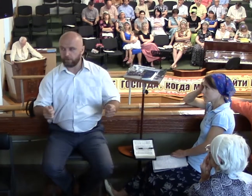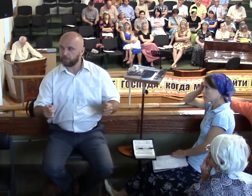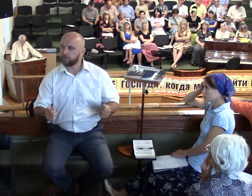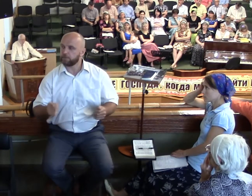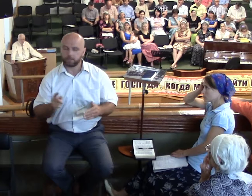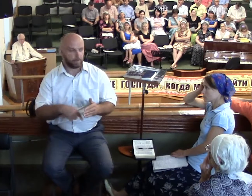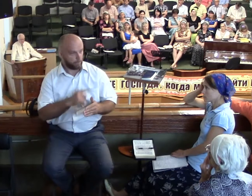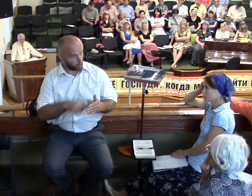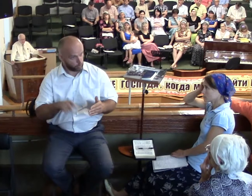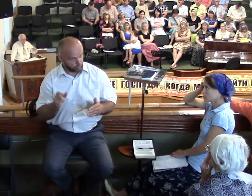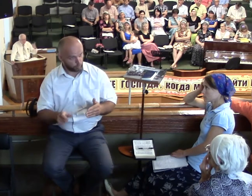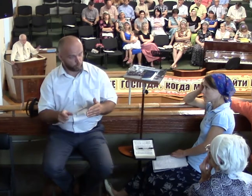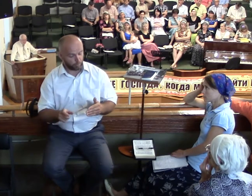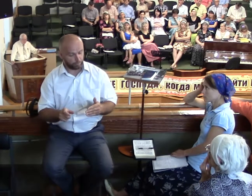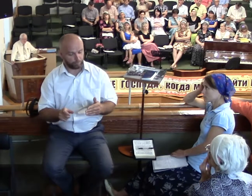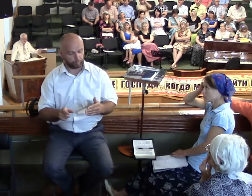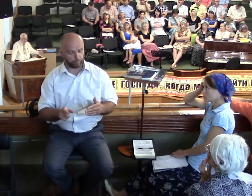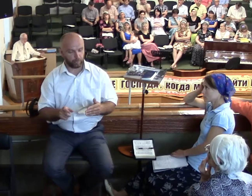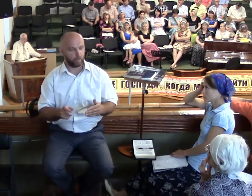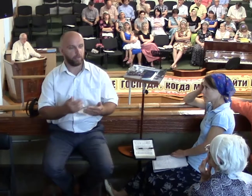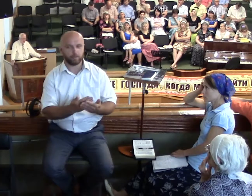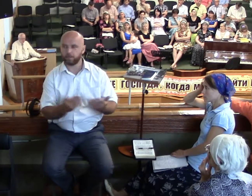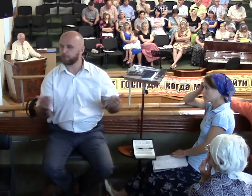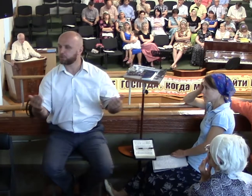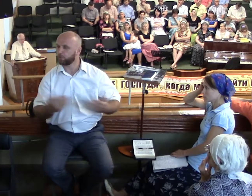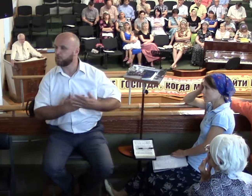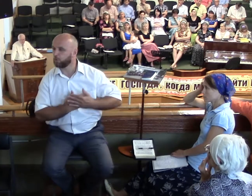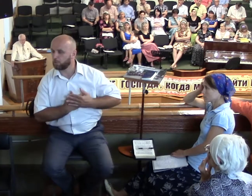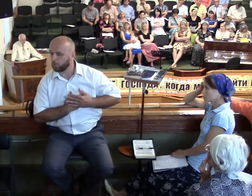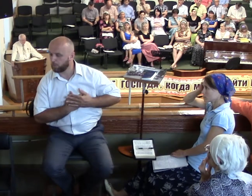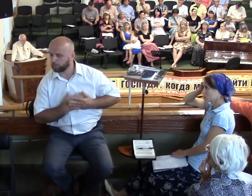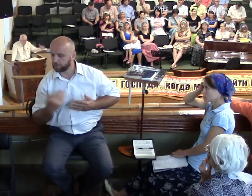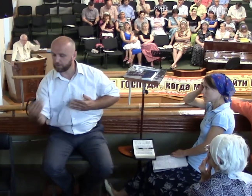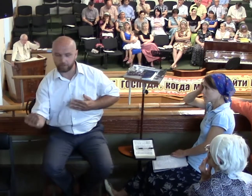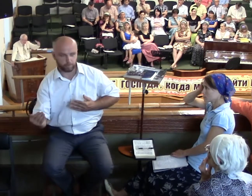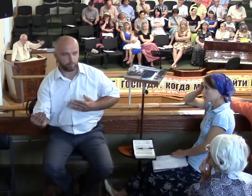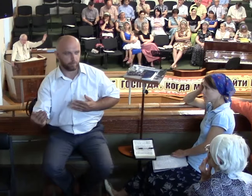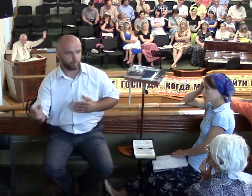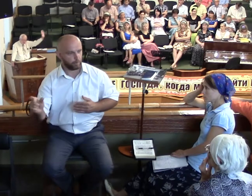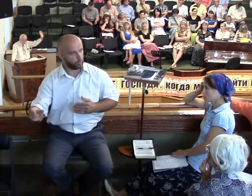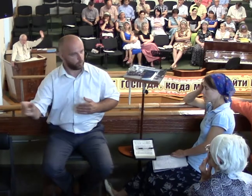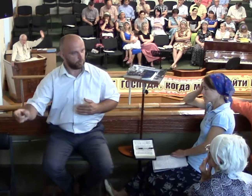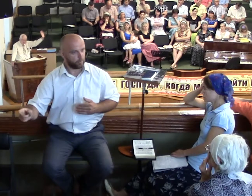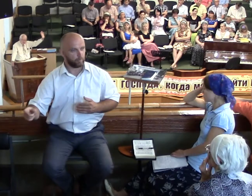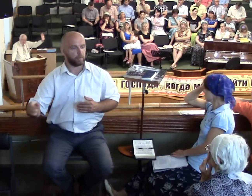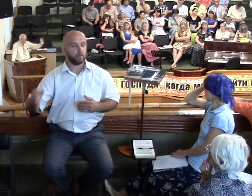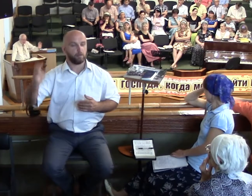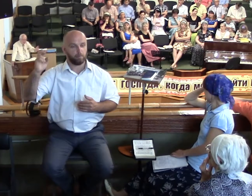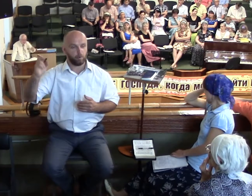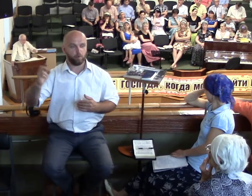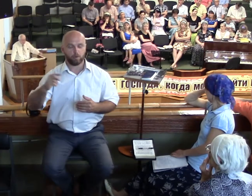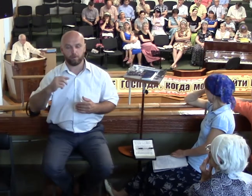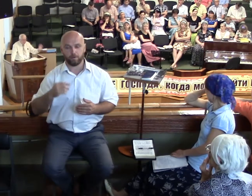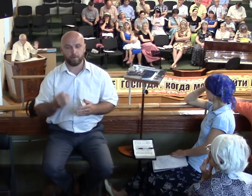положение наше перед Богом, к этому призывает как раз апостол Павел Коринфян. Он назвал их святыми в глазах Божьих.